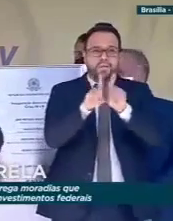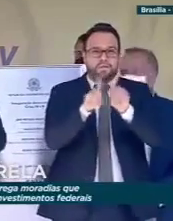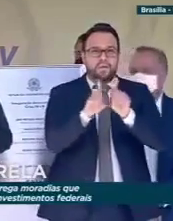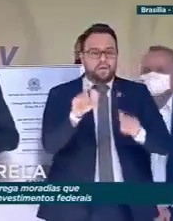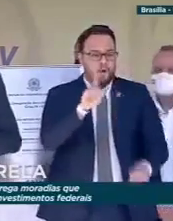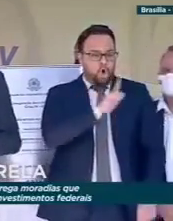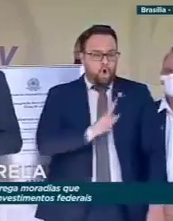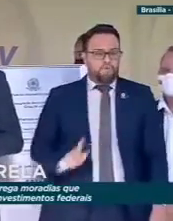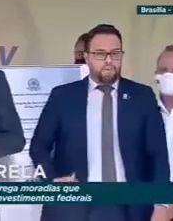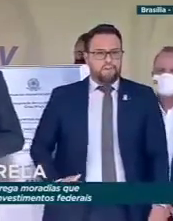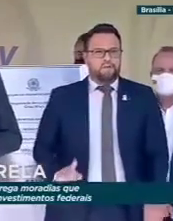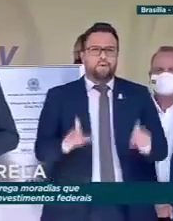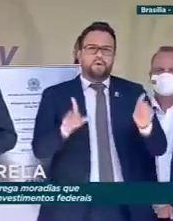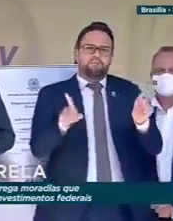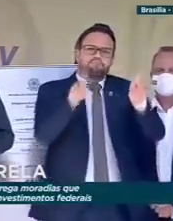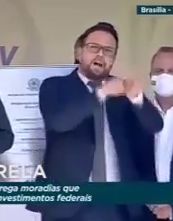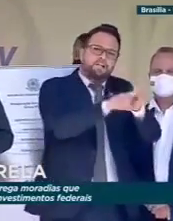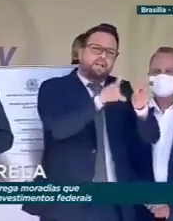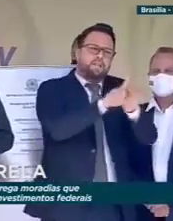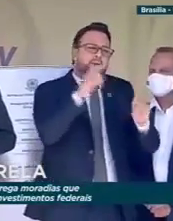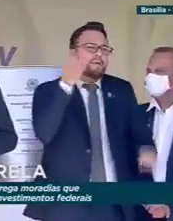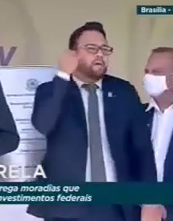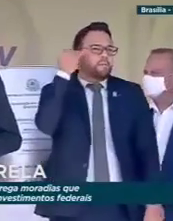O governador tem parceria, o governador Ibanez também aqui,